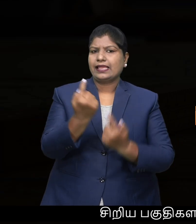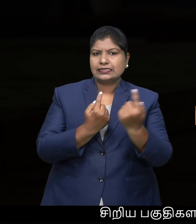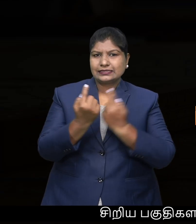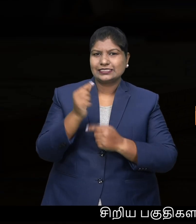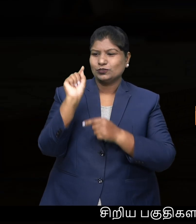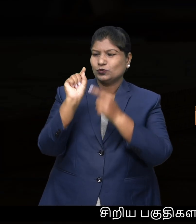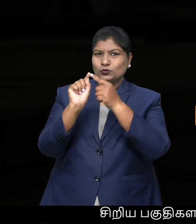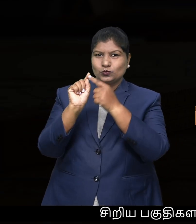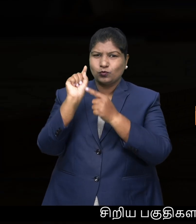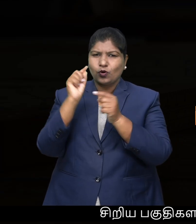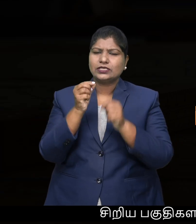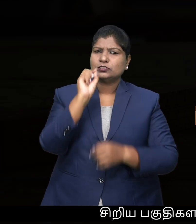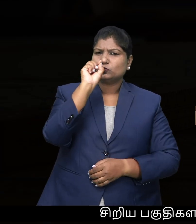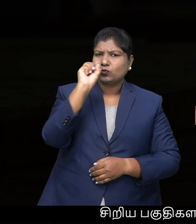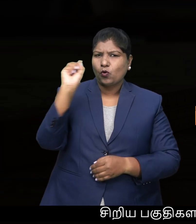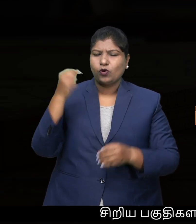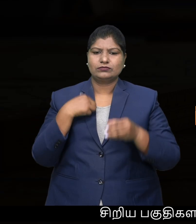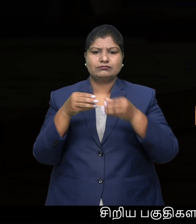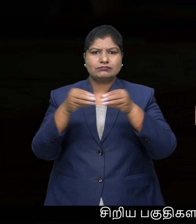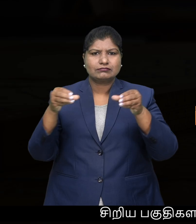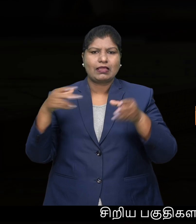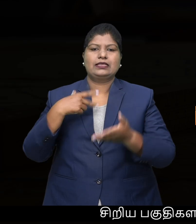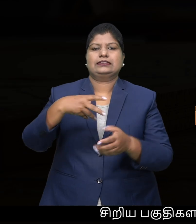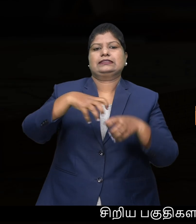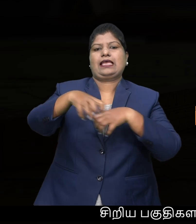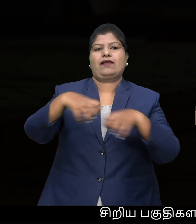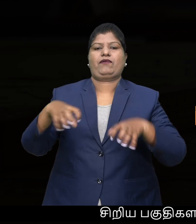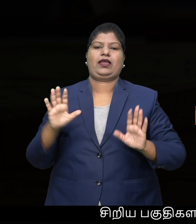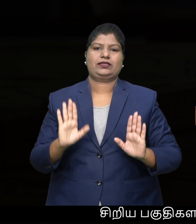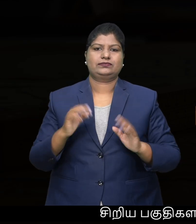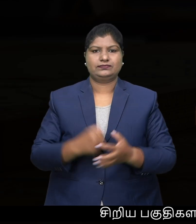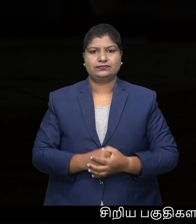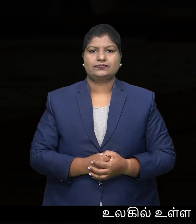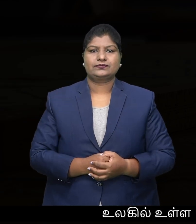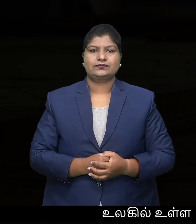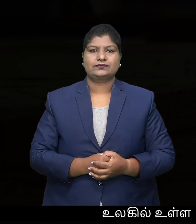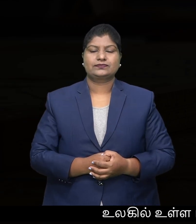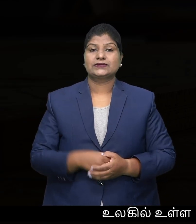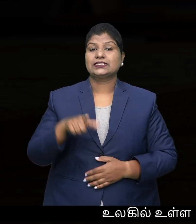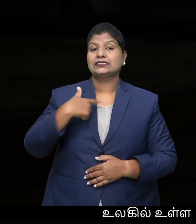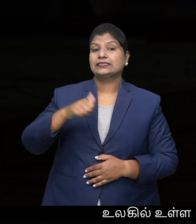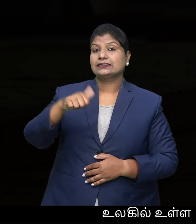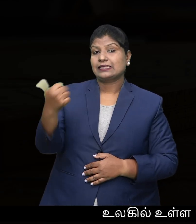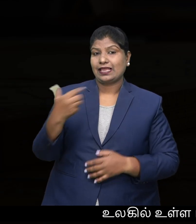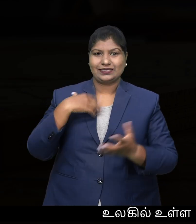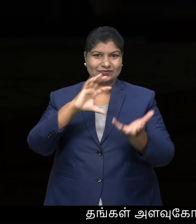பிரித்தனர். உலகில் உள்ள மற்ற நாடுகளும்